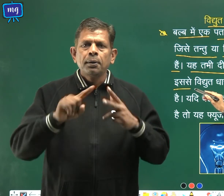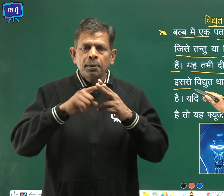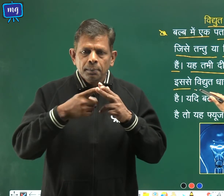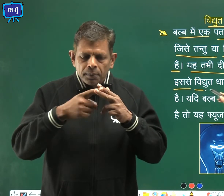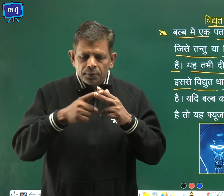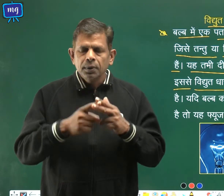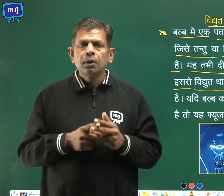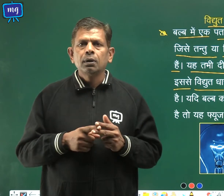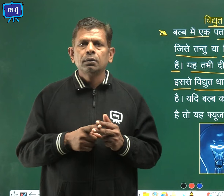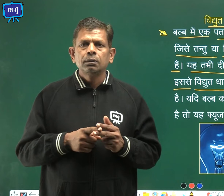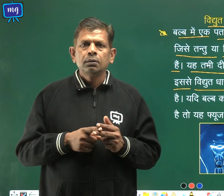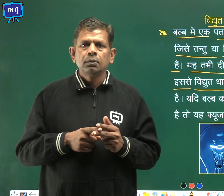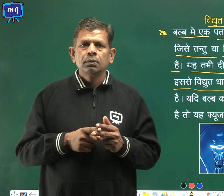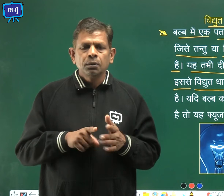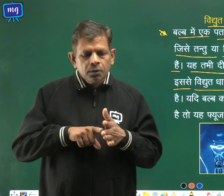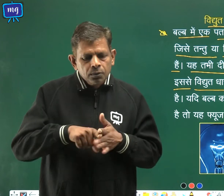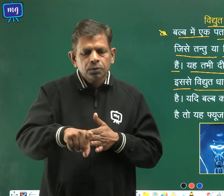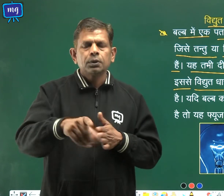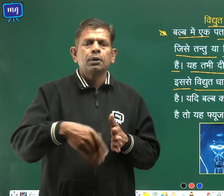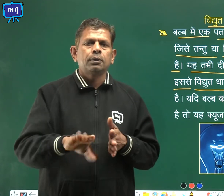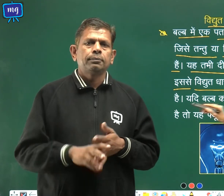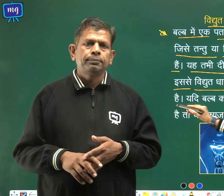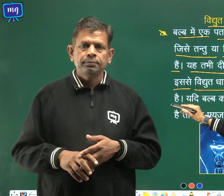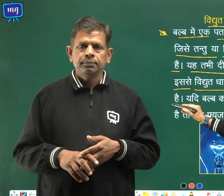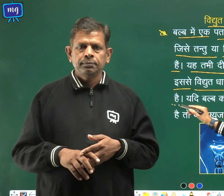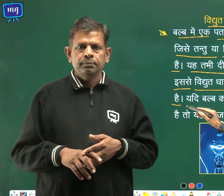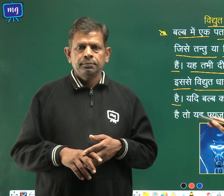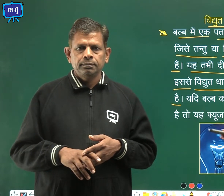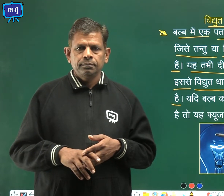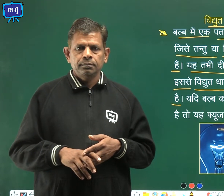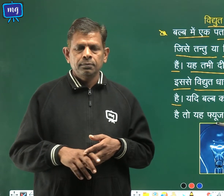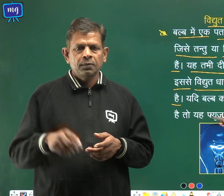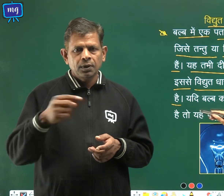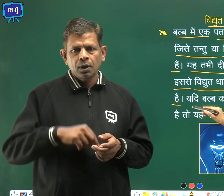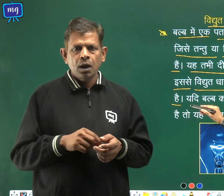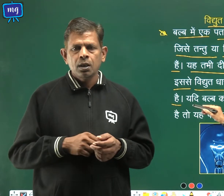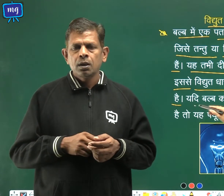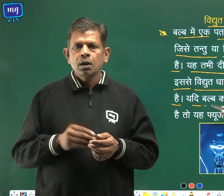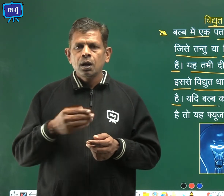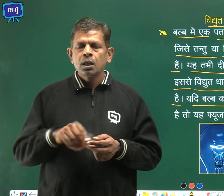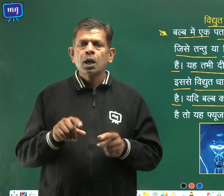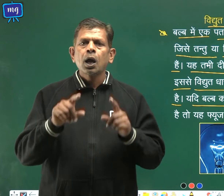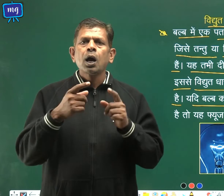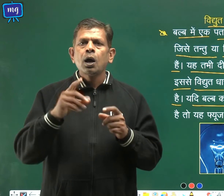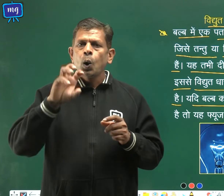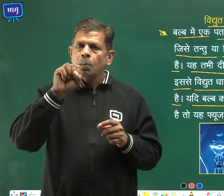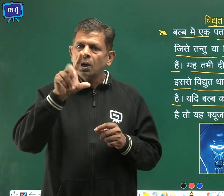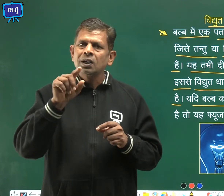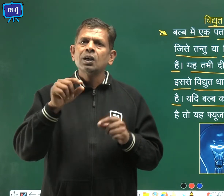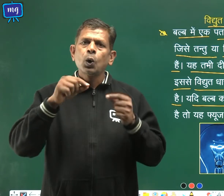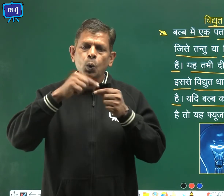विद्युत धारा प्रवाहित होती है। यदि बल्ब का तंतु